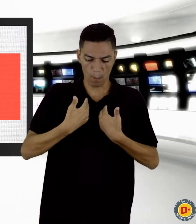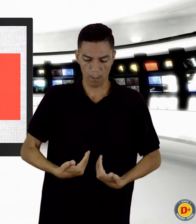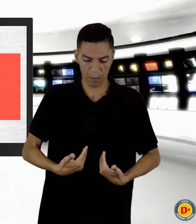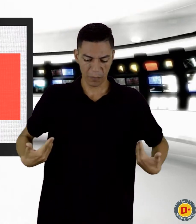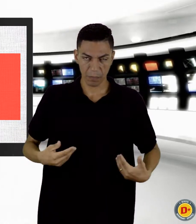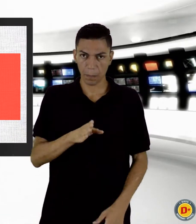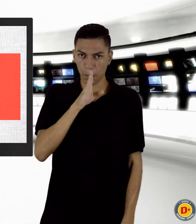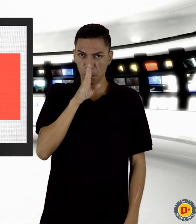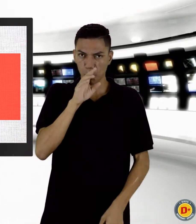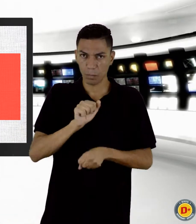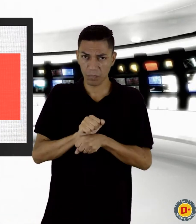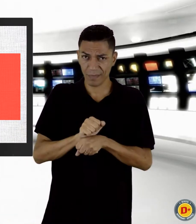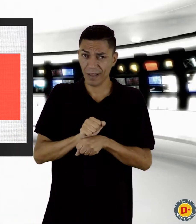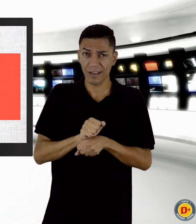sexual satisfatória.